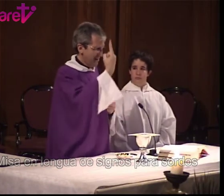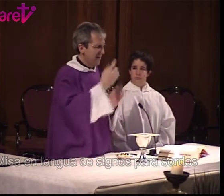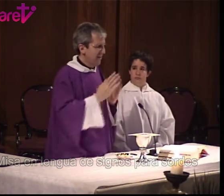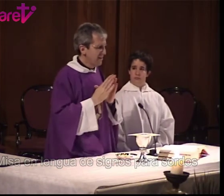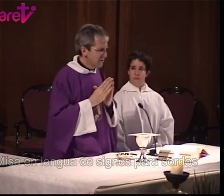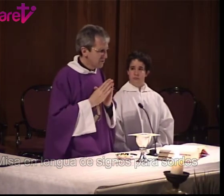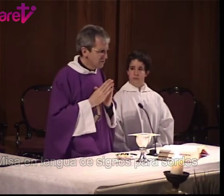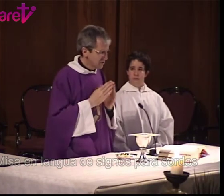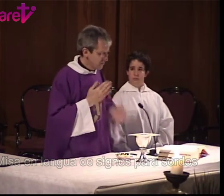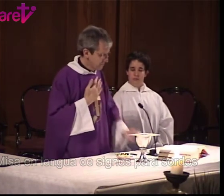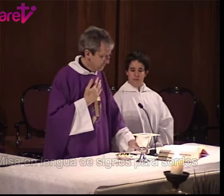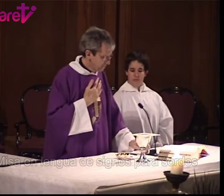en Dios.